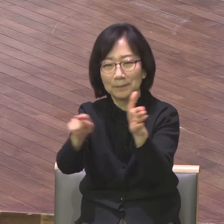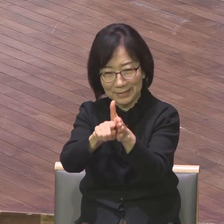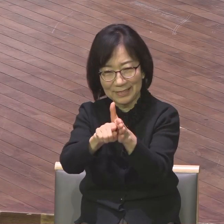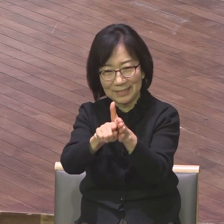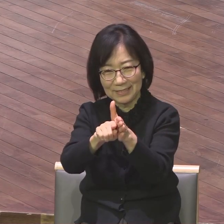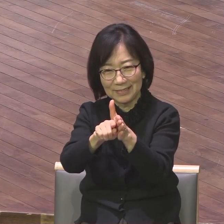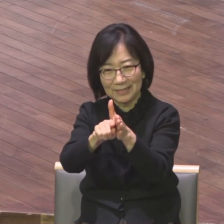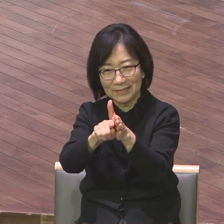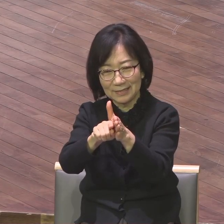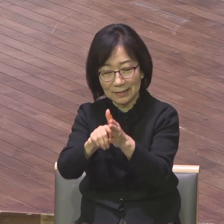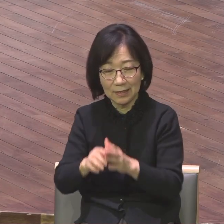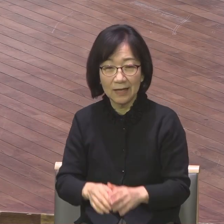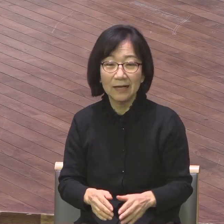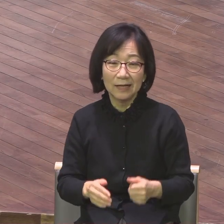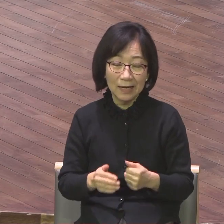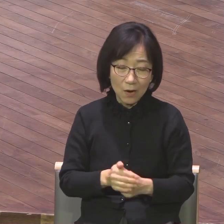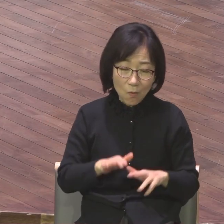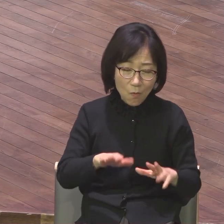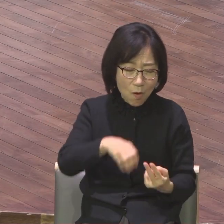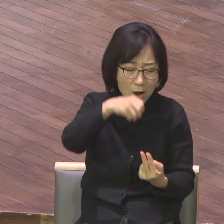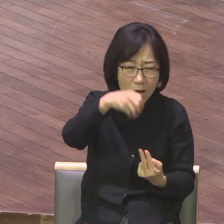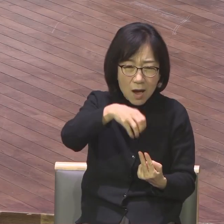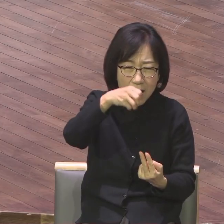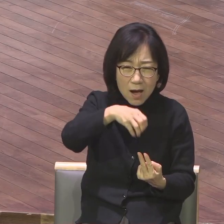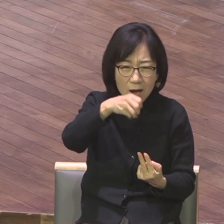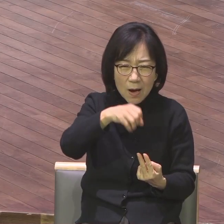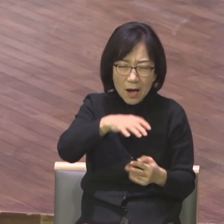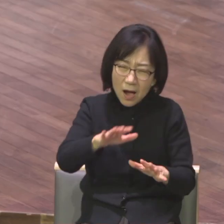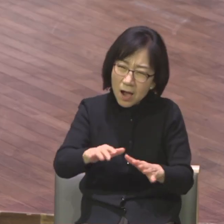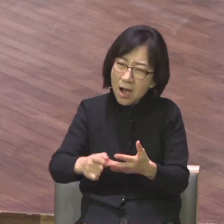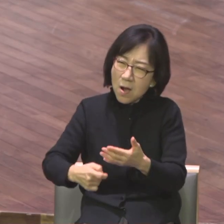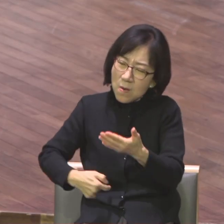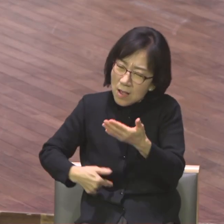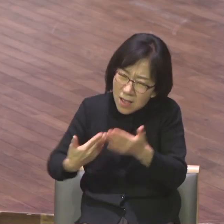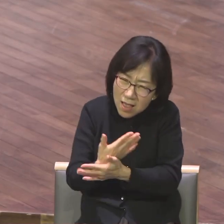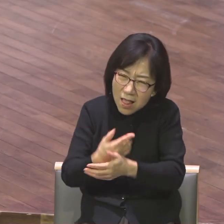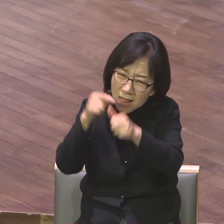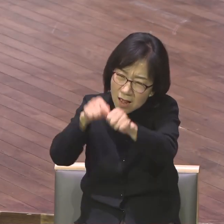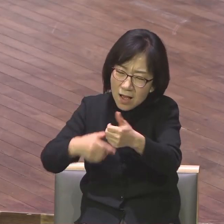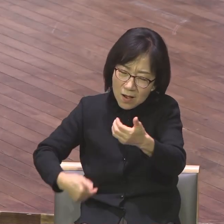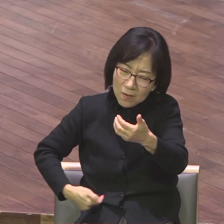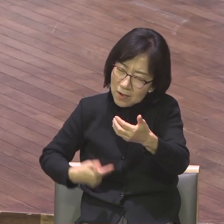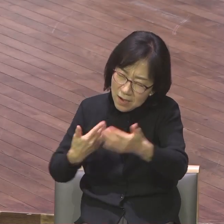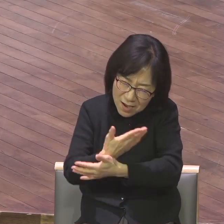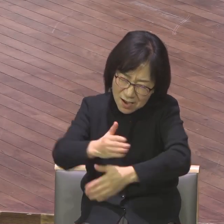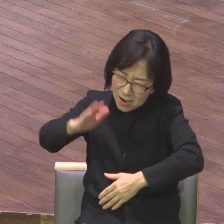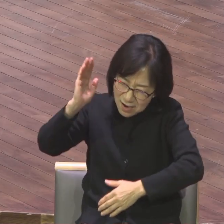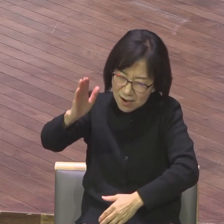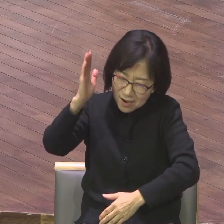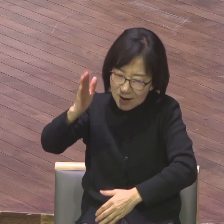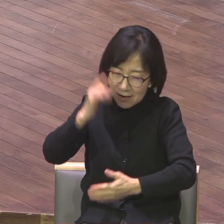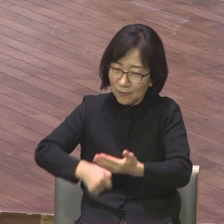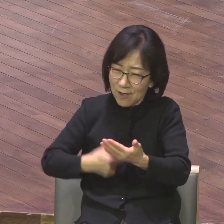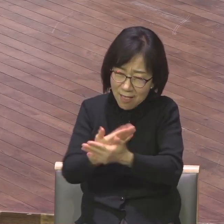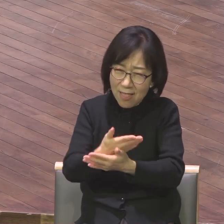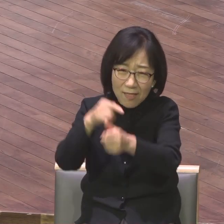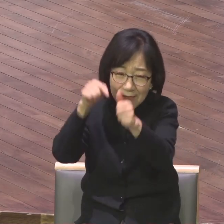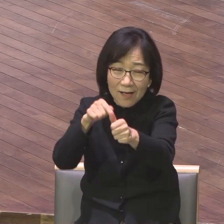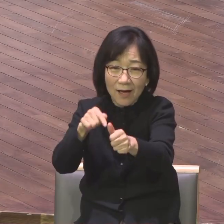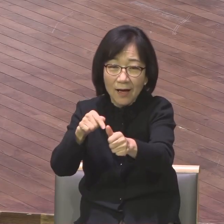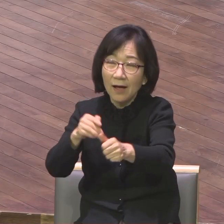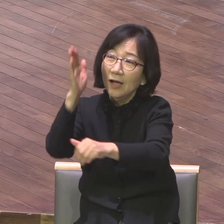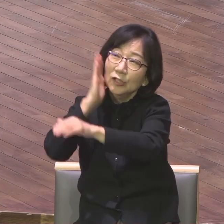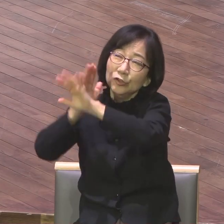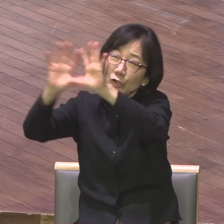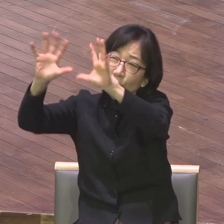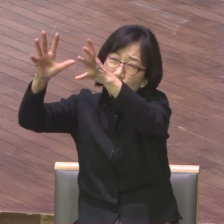그래서 세례 요한은 그렇게 회개하라고, 천국이 가까워왔다고. 천국이 뭐요? 예수